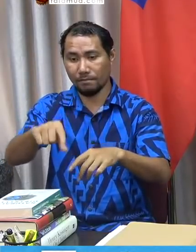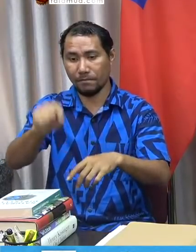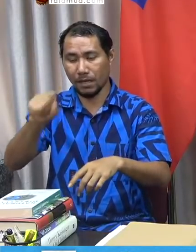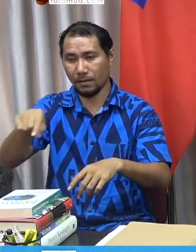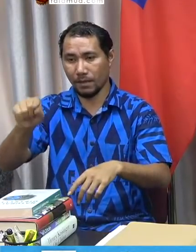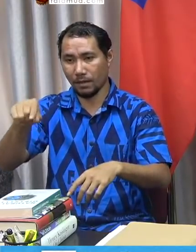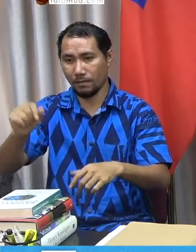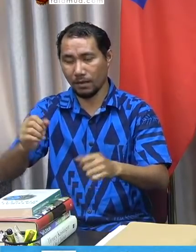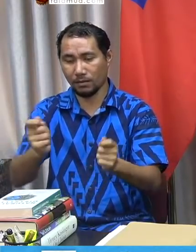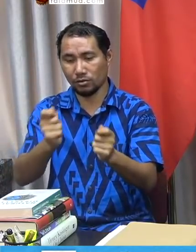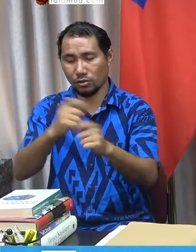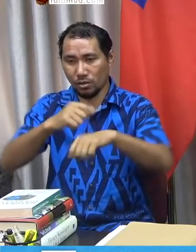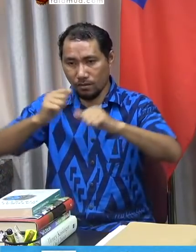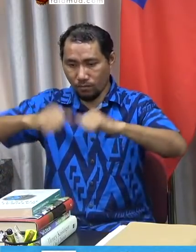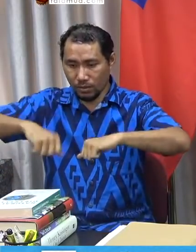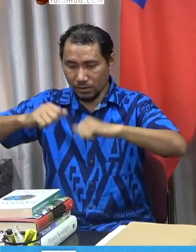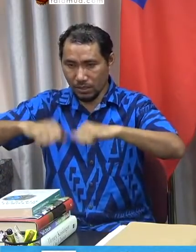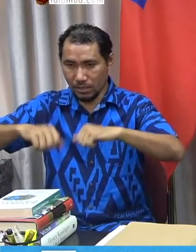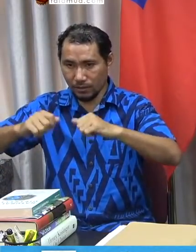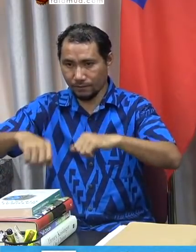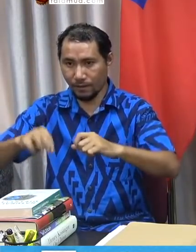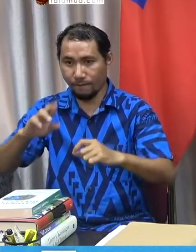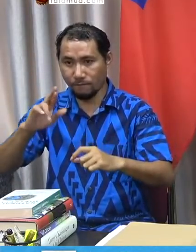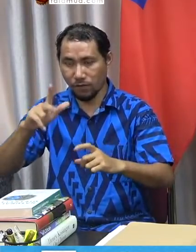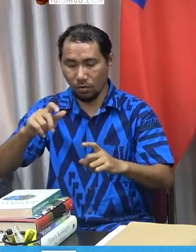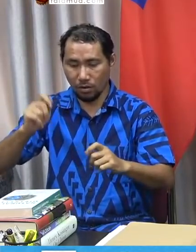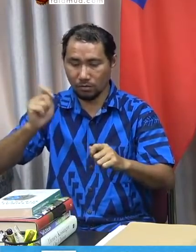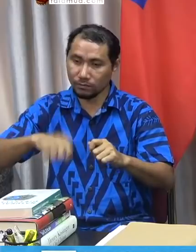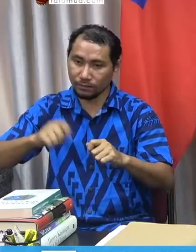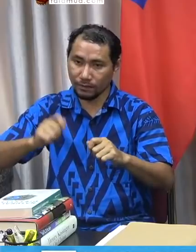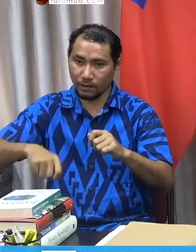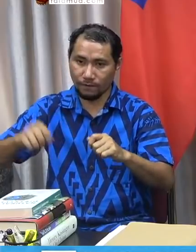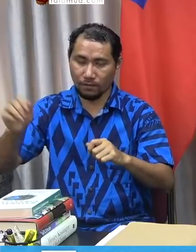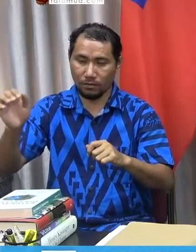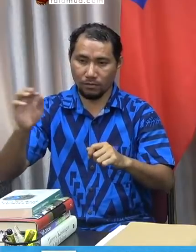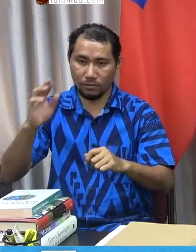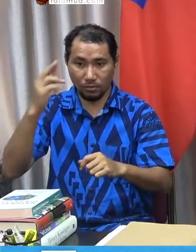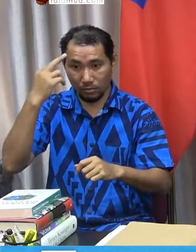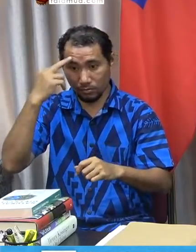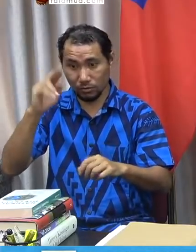e whamasinonga o whanua maswafa. Ia